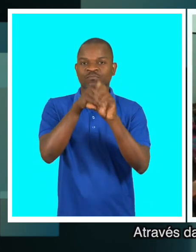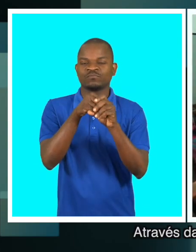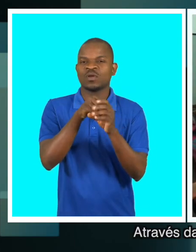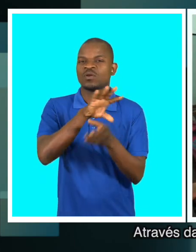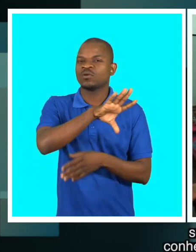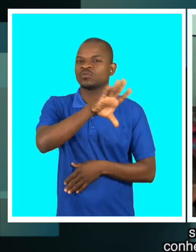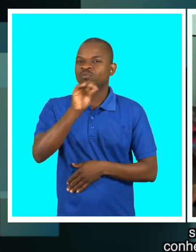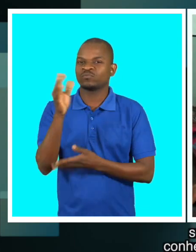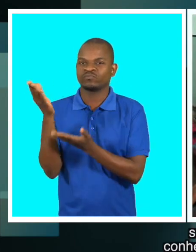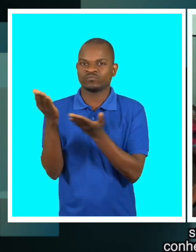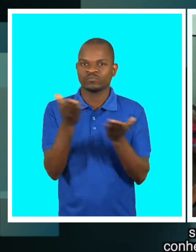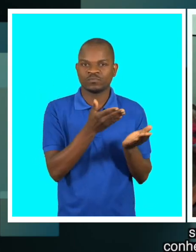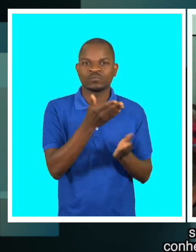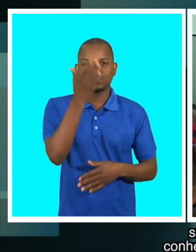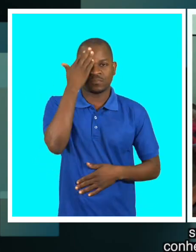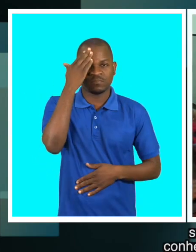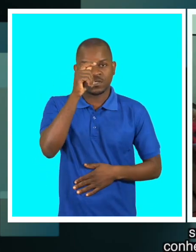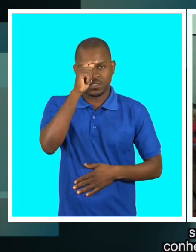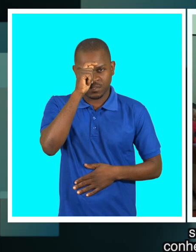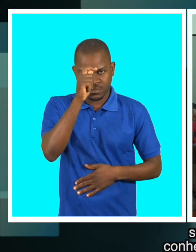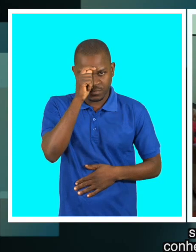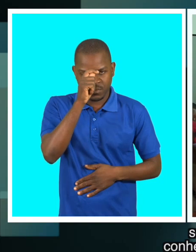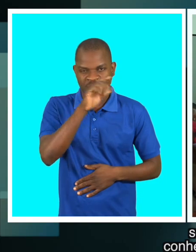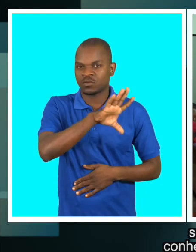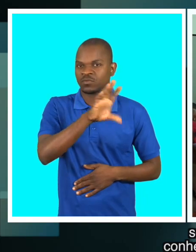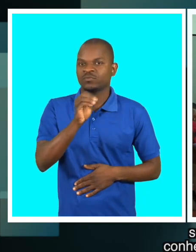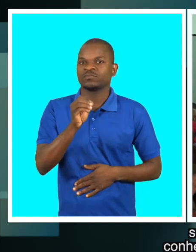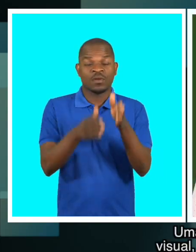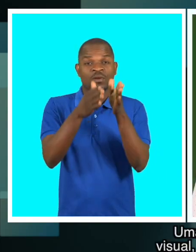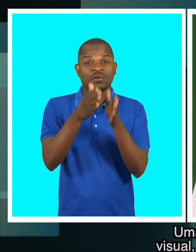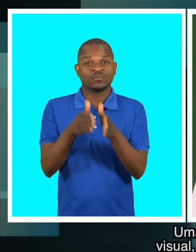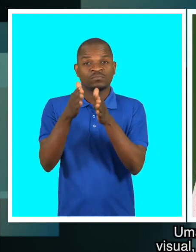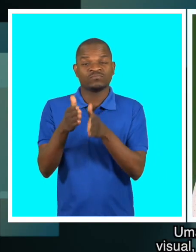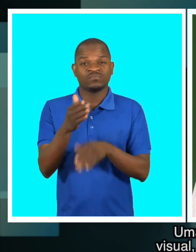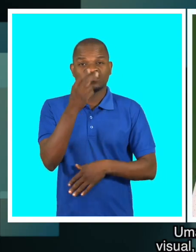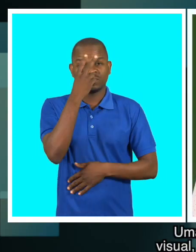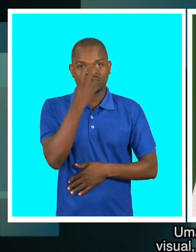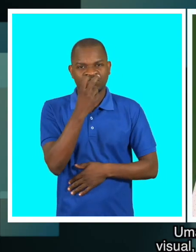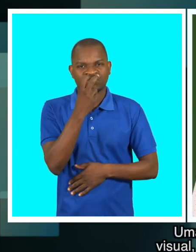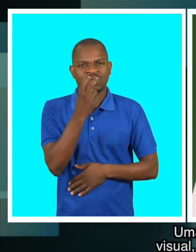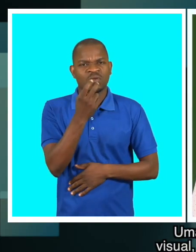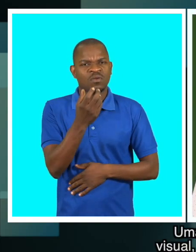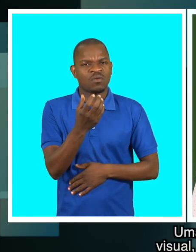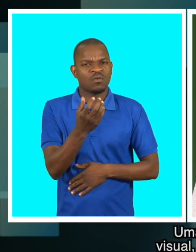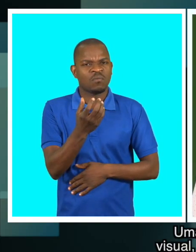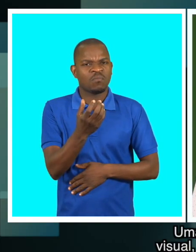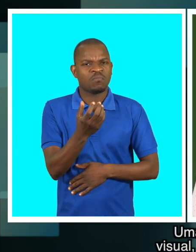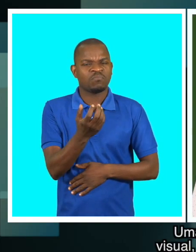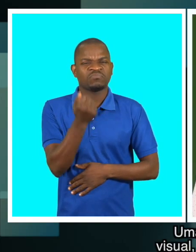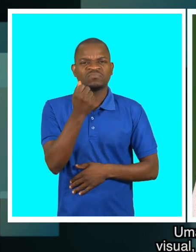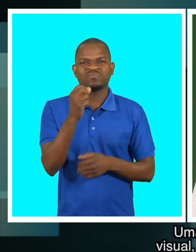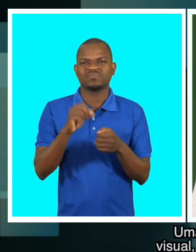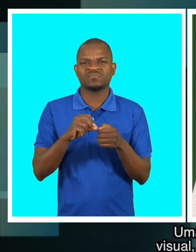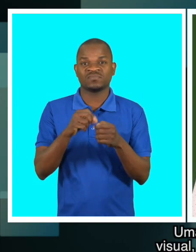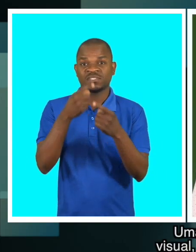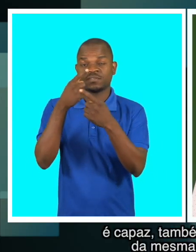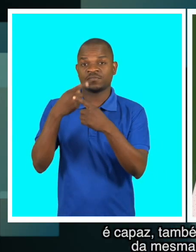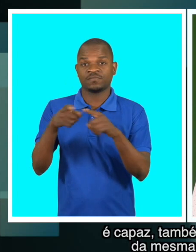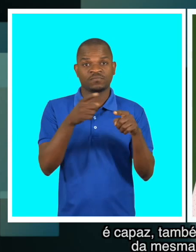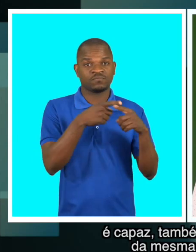educação inclusiva, somos convidados a conhecer e valorizar as diferenças. Uma pessoa com deficiência visual, longe daquilo que se pensa,